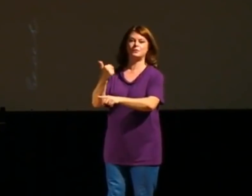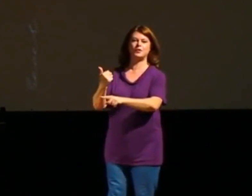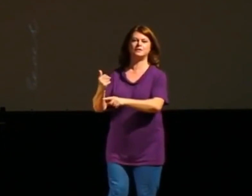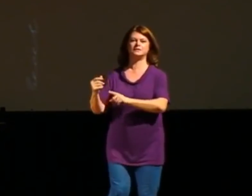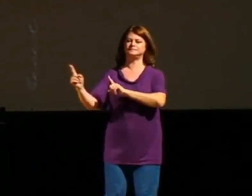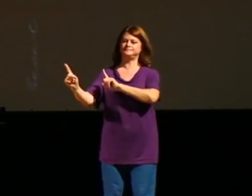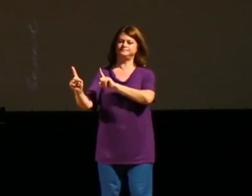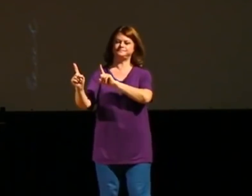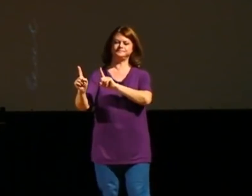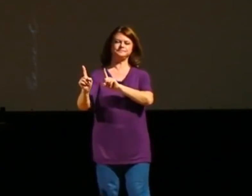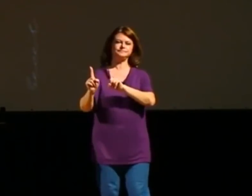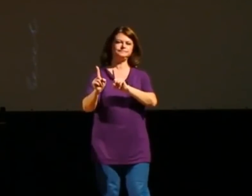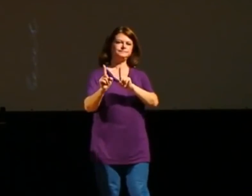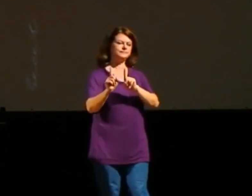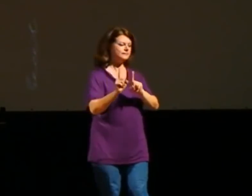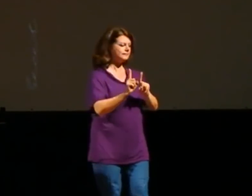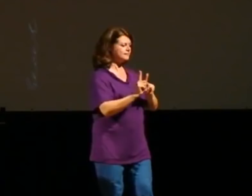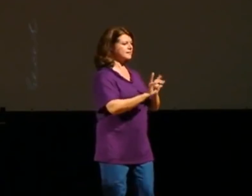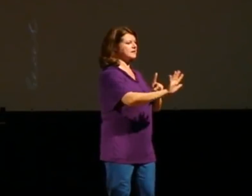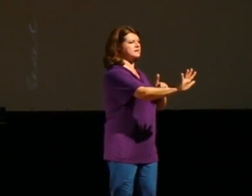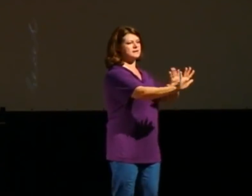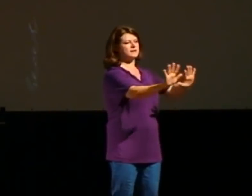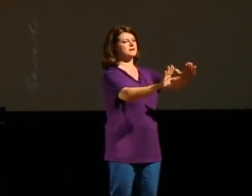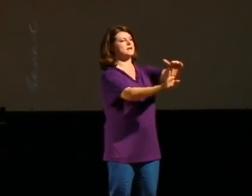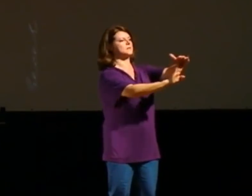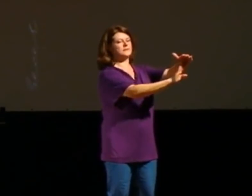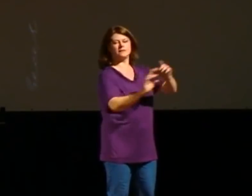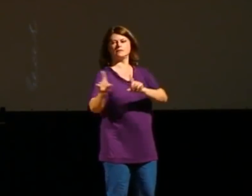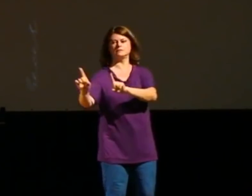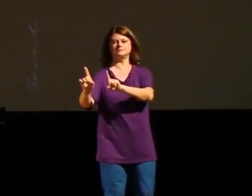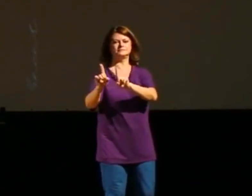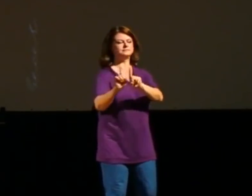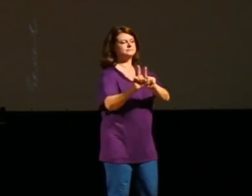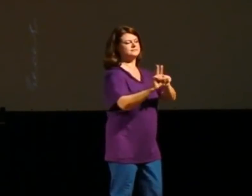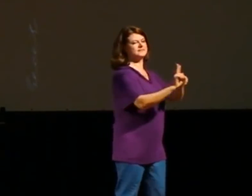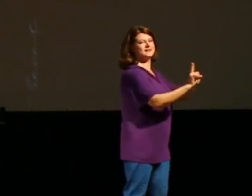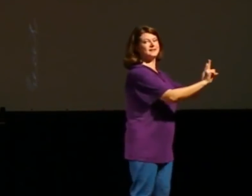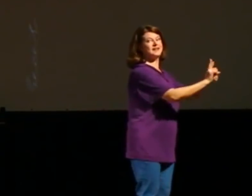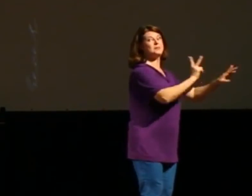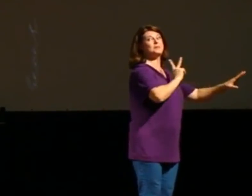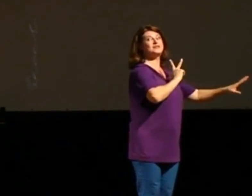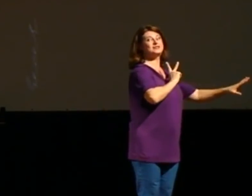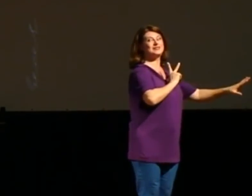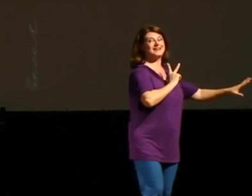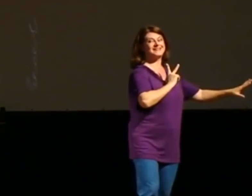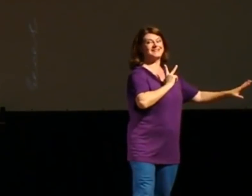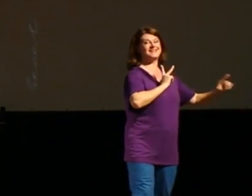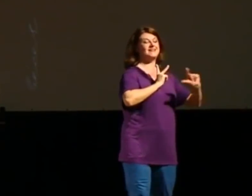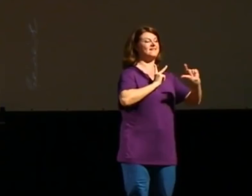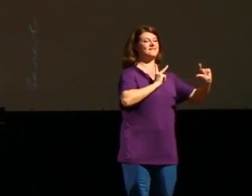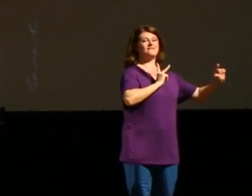Ele se afasta da multidão. Eu vou dizer uma coisa para você. Deus não